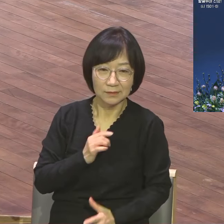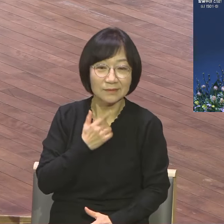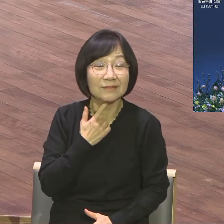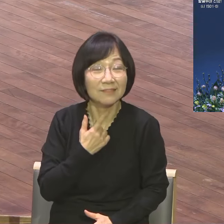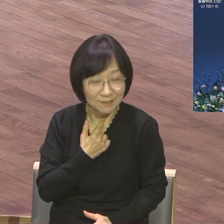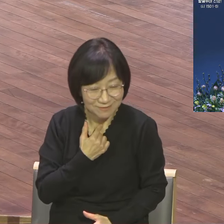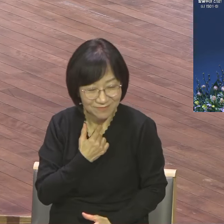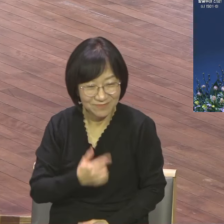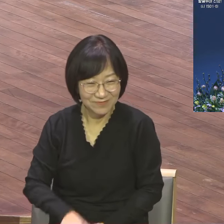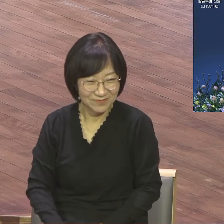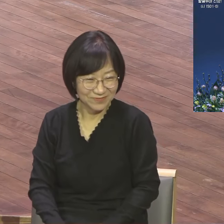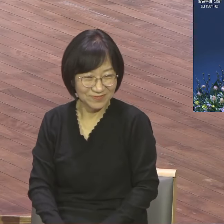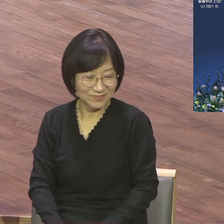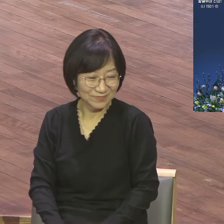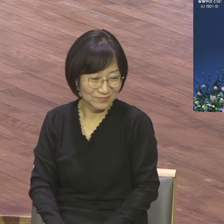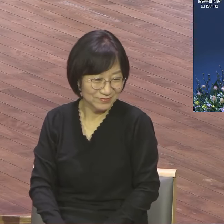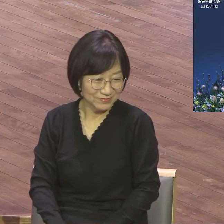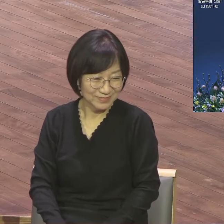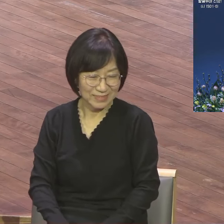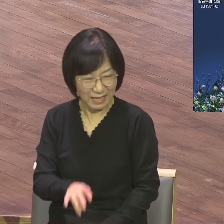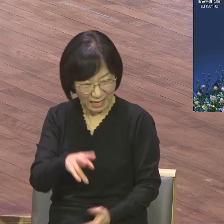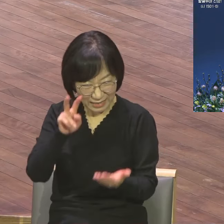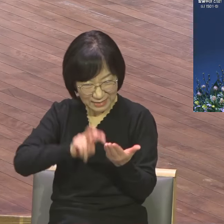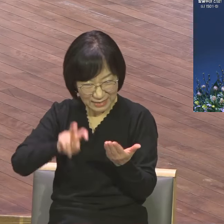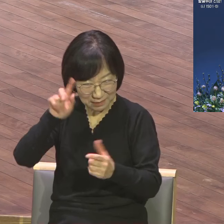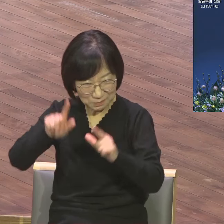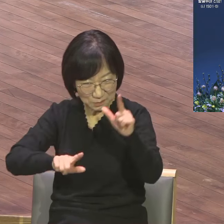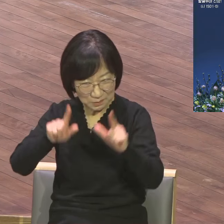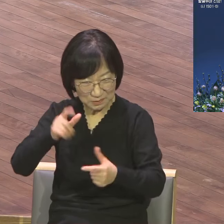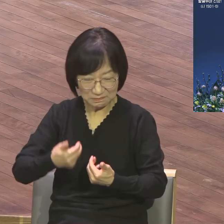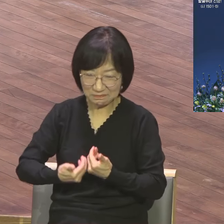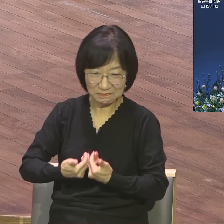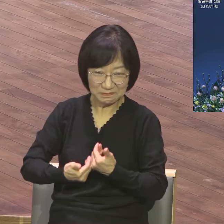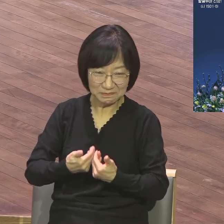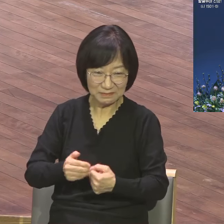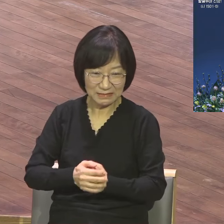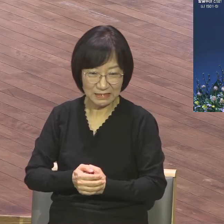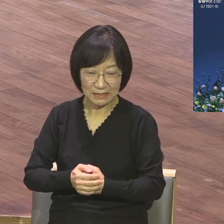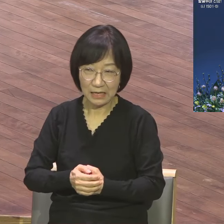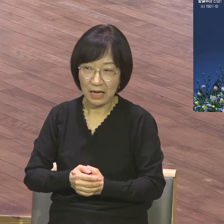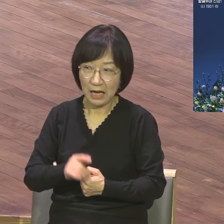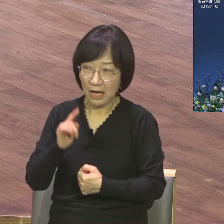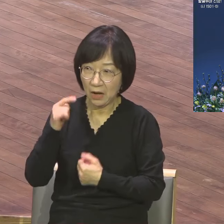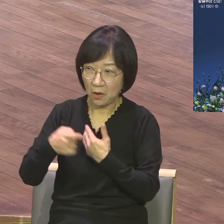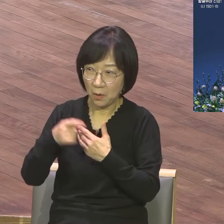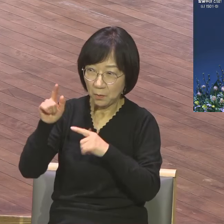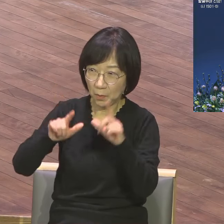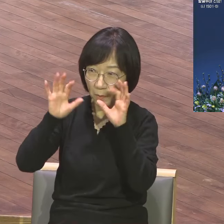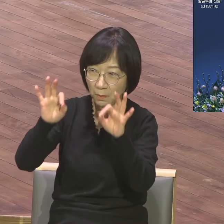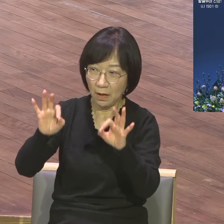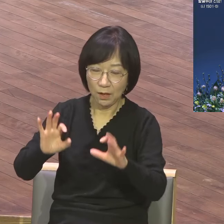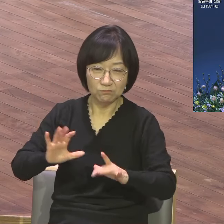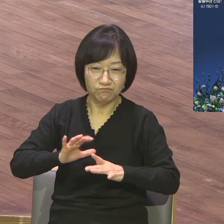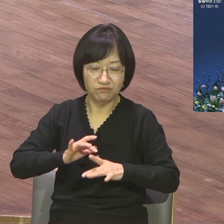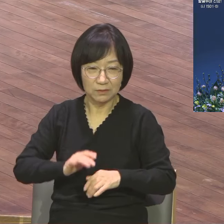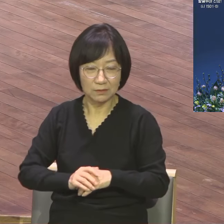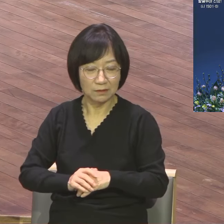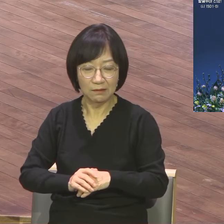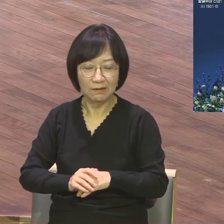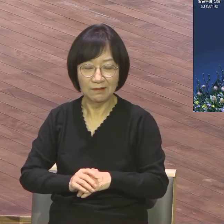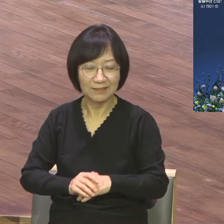그게 뭡니까? 찬양하는 자세입니까? 그게 그 생지옥이지 그게. 찬양은 그렇게 하면 안